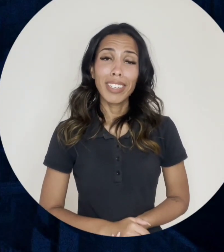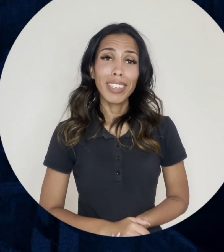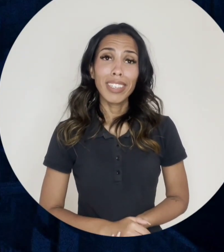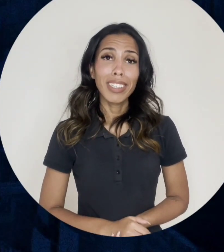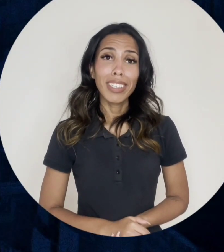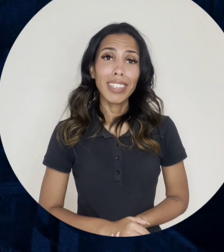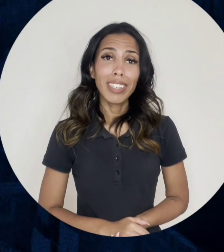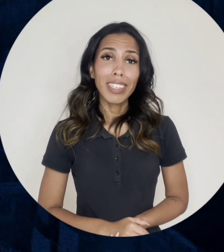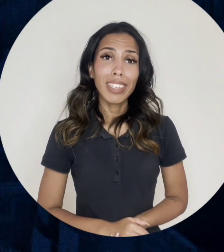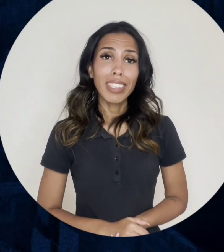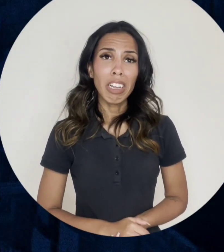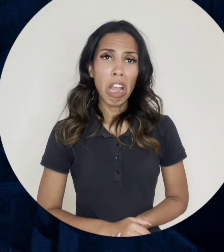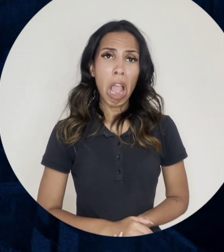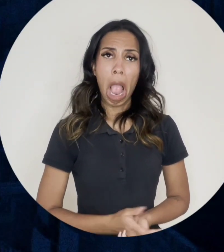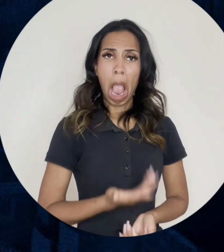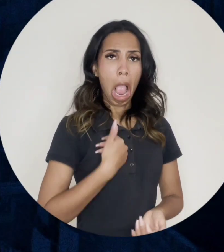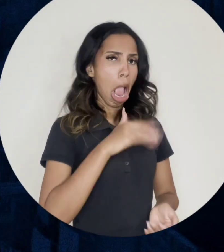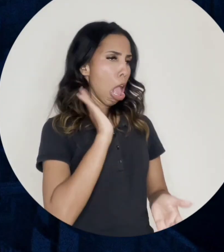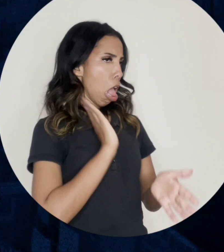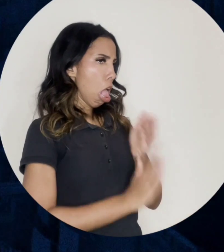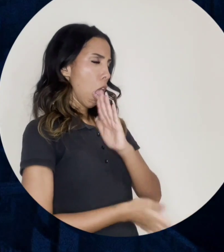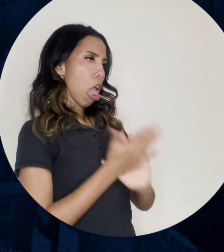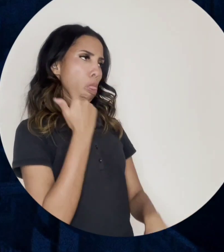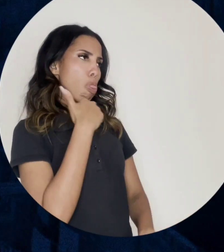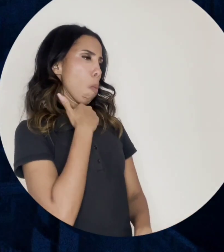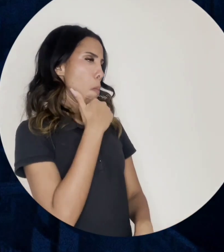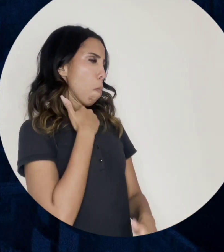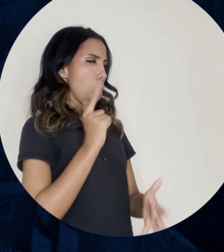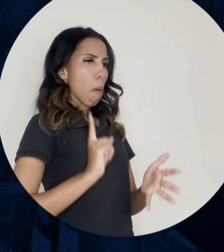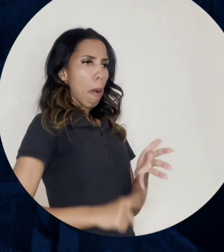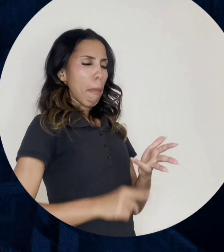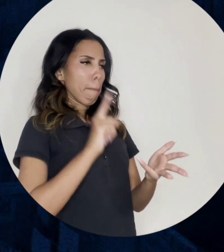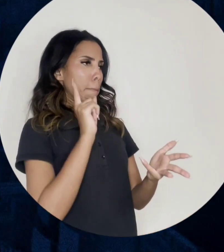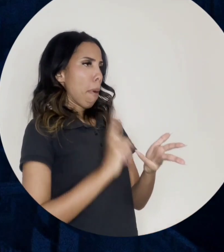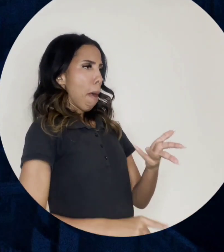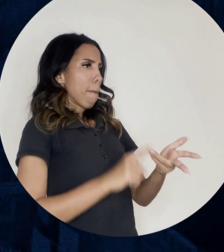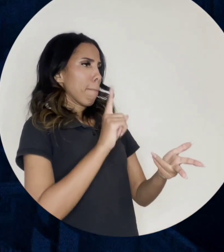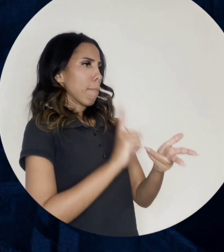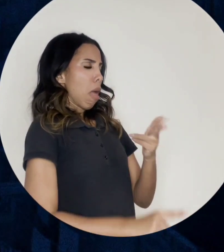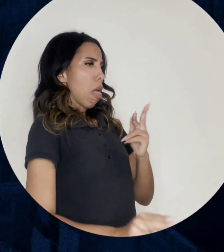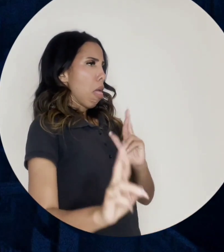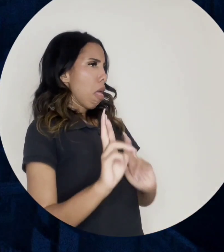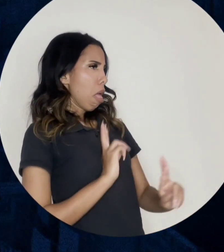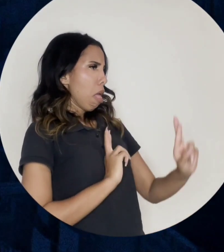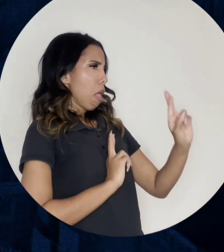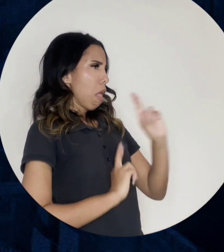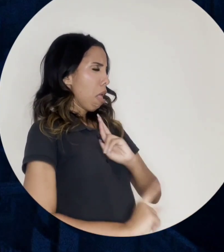eles não, isso não é nossa ossada, isso a gente não pode, isso não sei o quê.